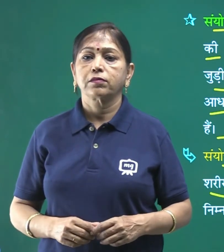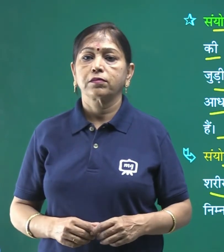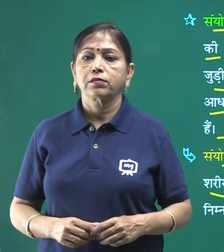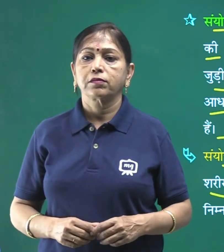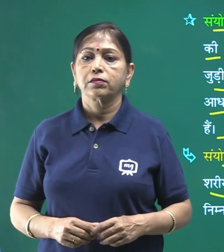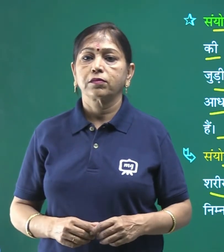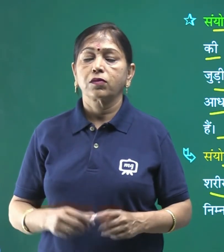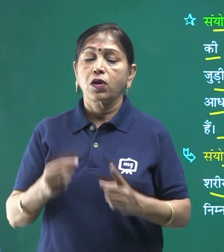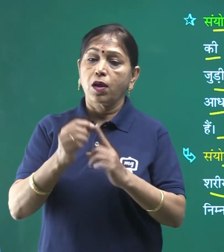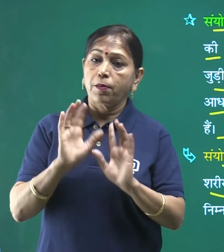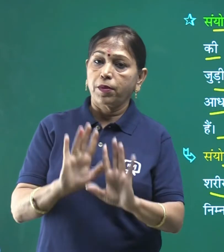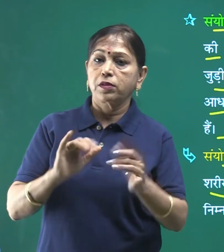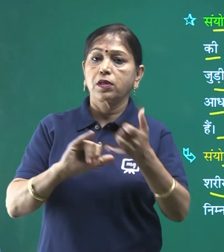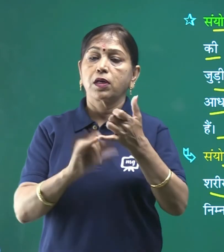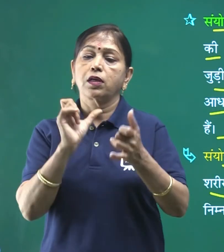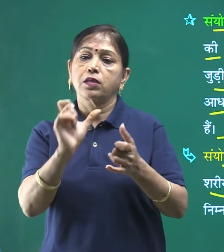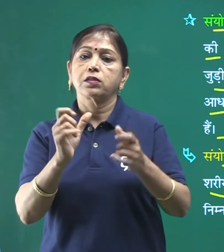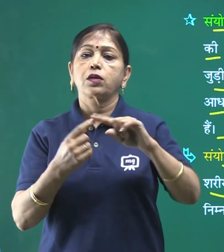विद्यमान संयोजी ऊतक